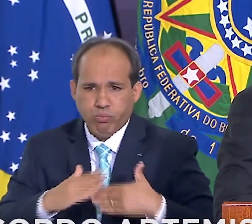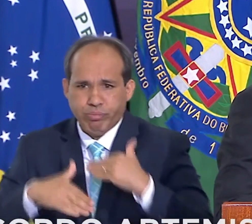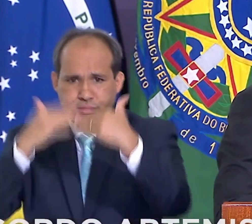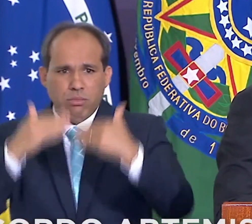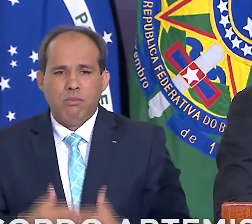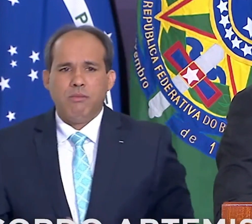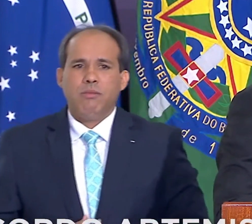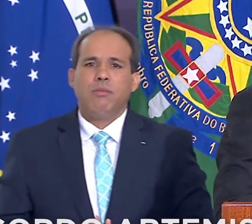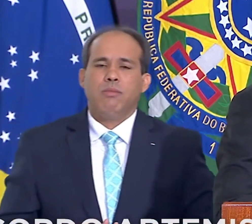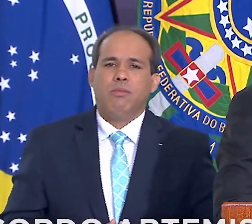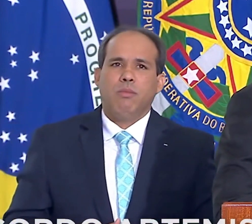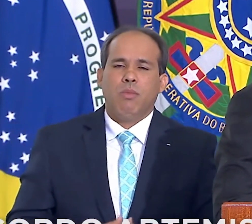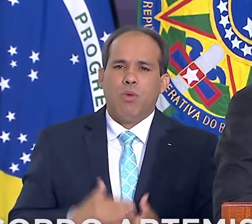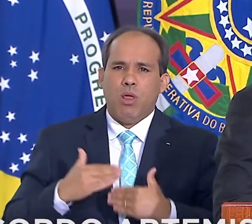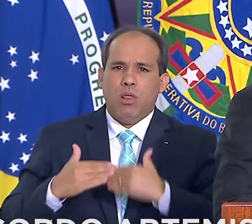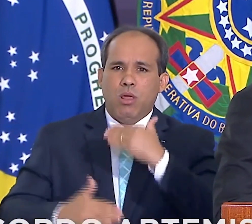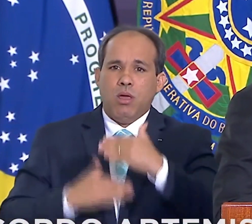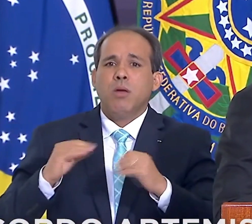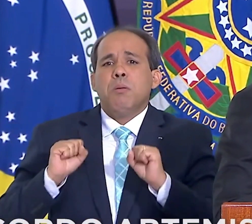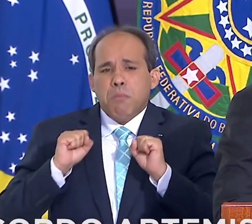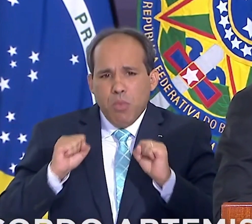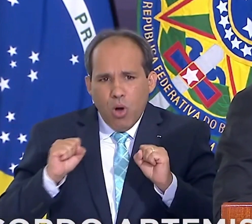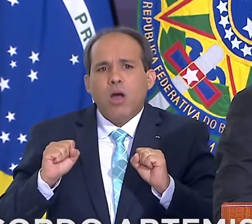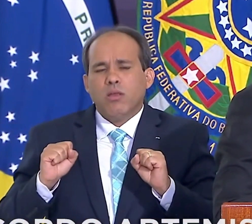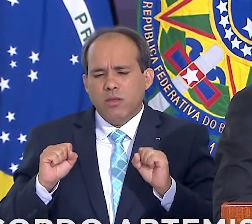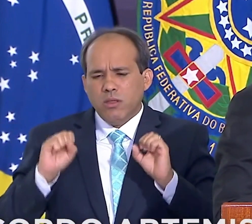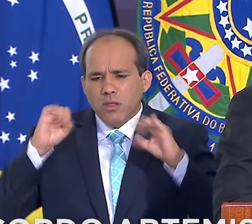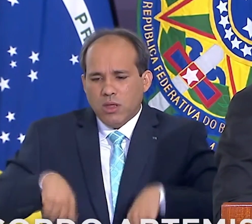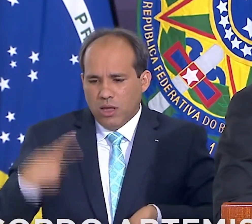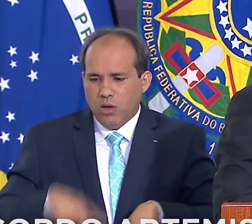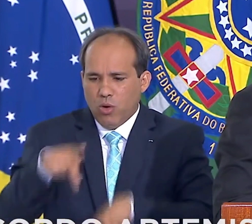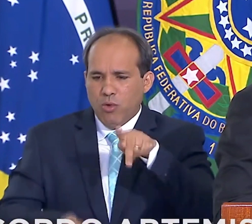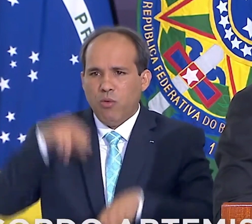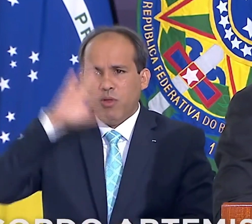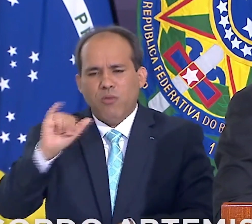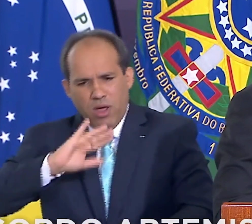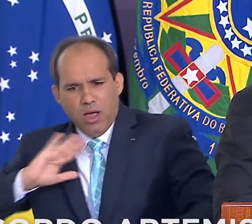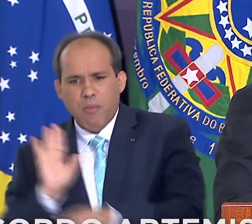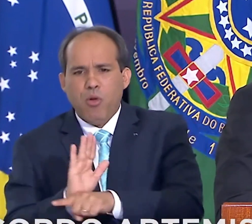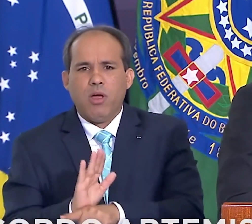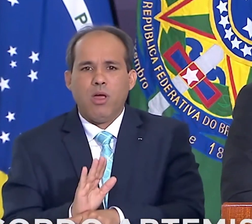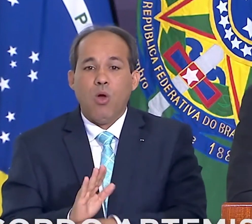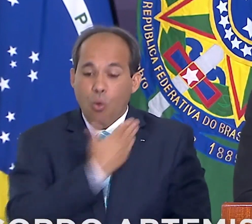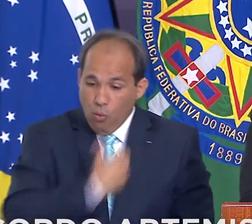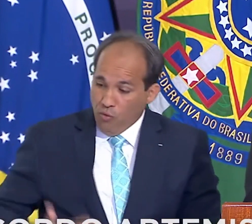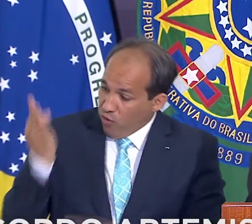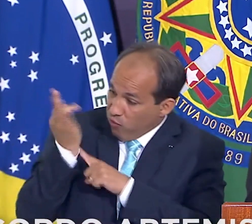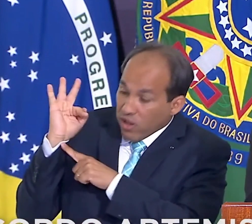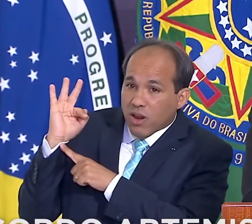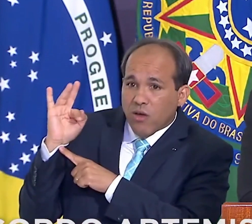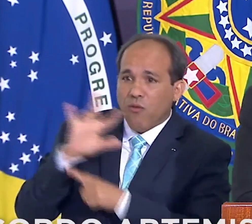desenvolvimento, e podem contar com o povo brasileiro, podem contar com o governo